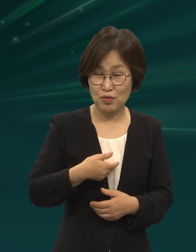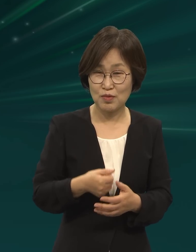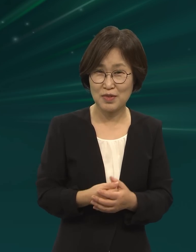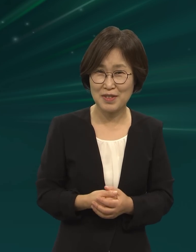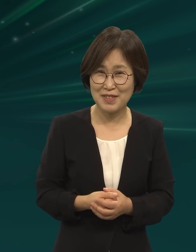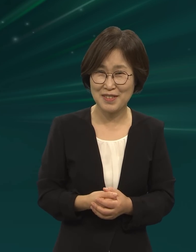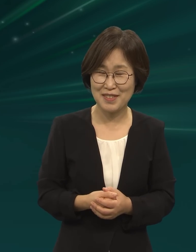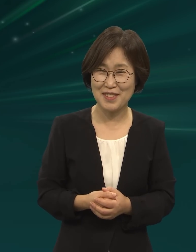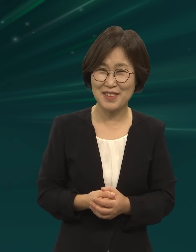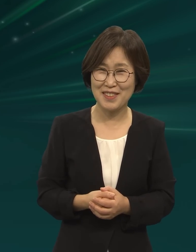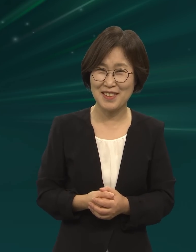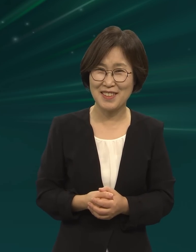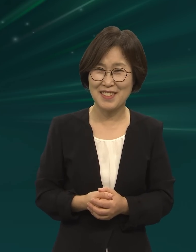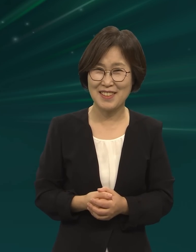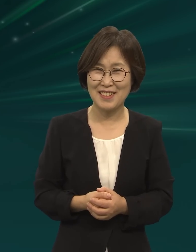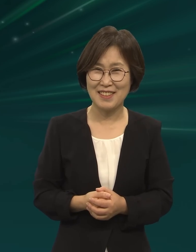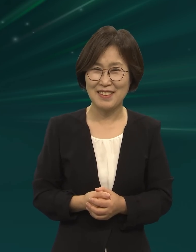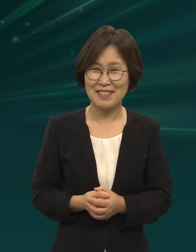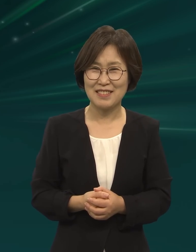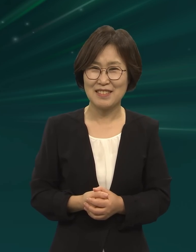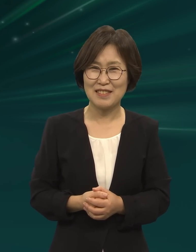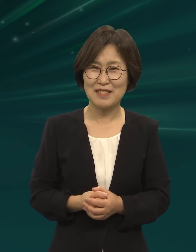마세요.